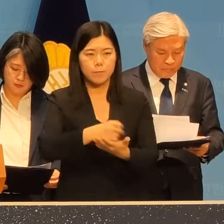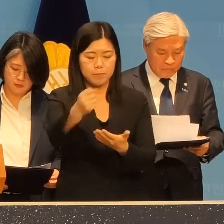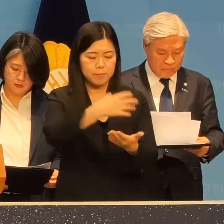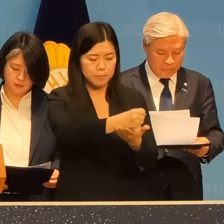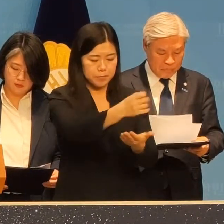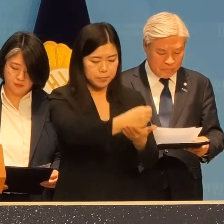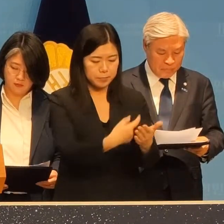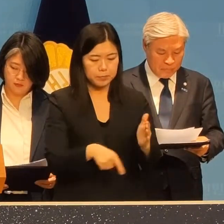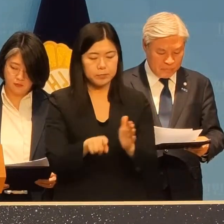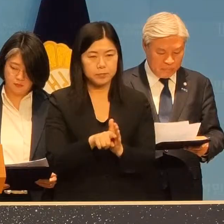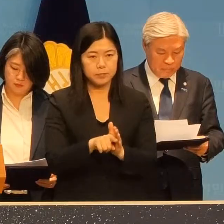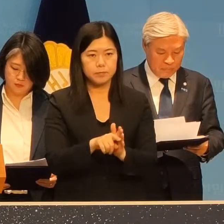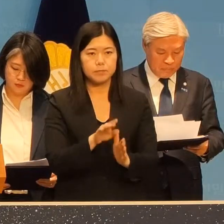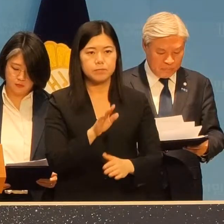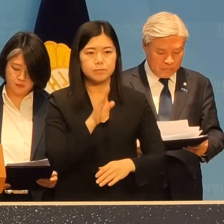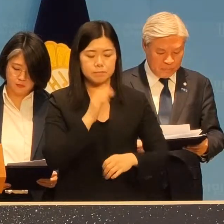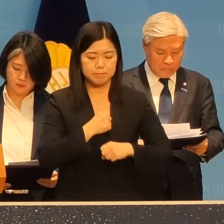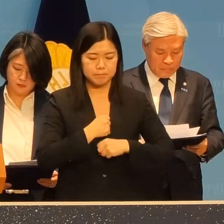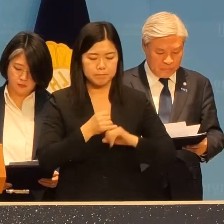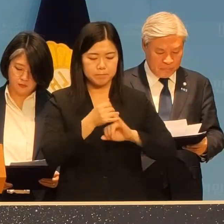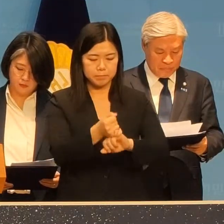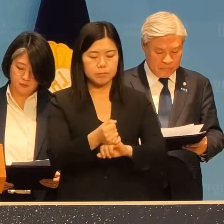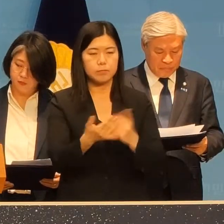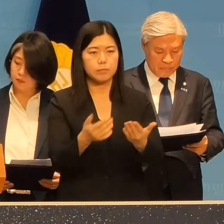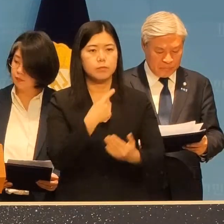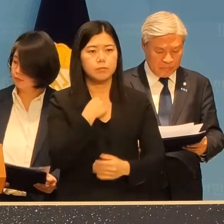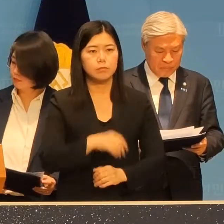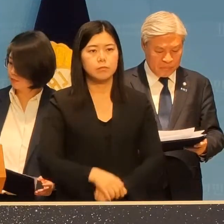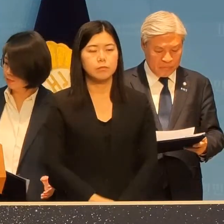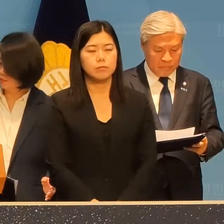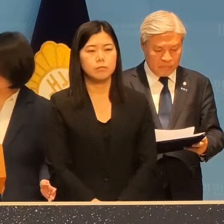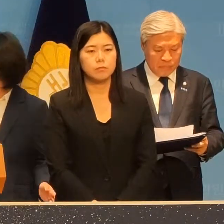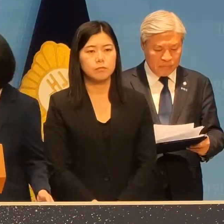앞에 엄숙히 약속했습니다.